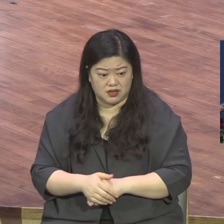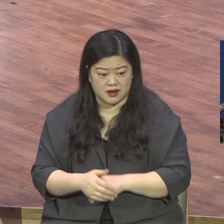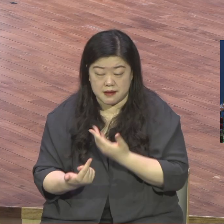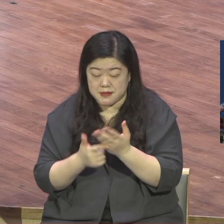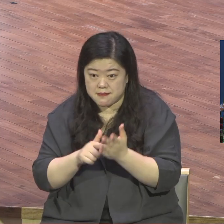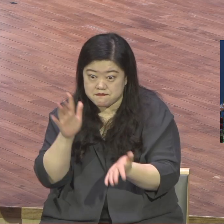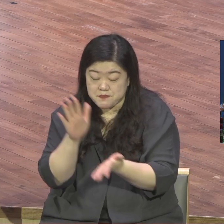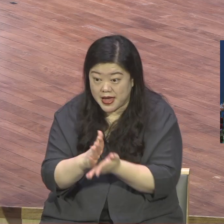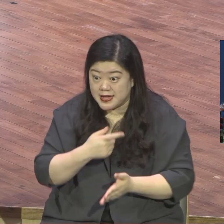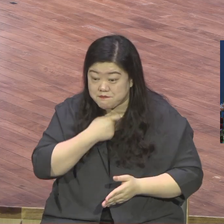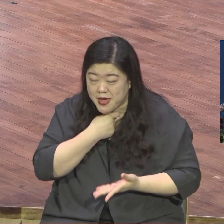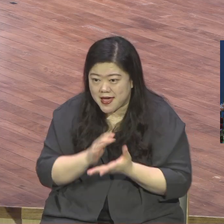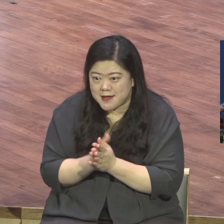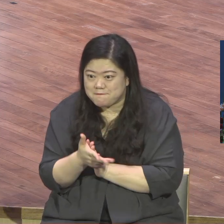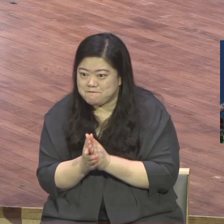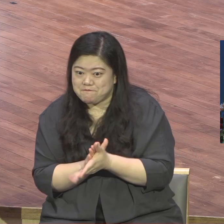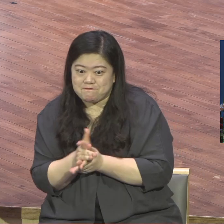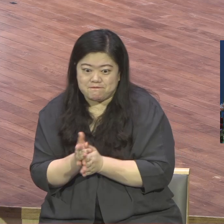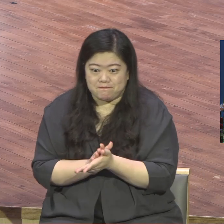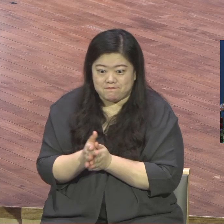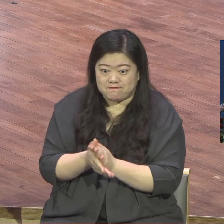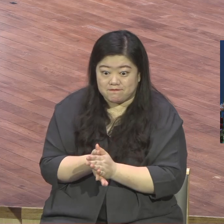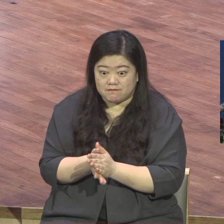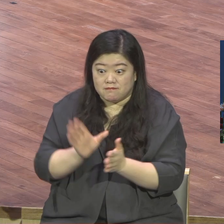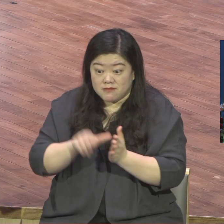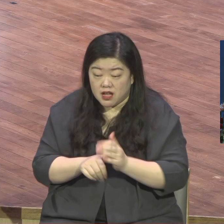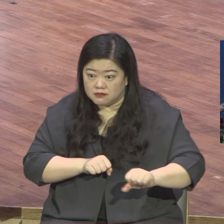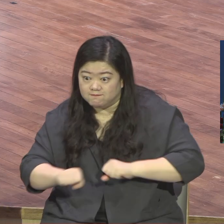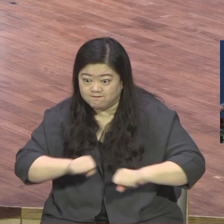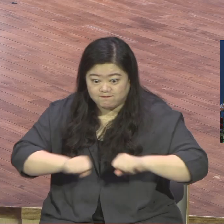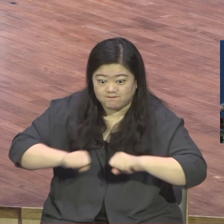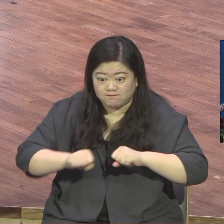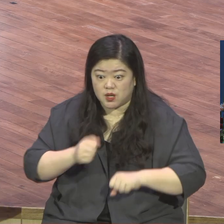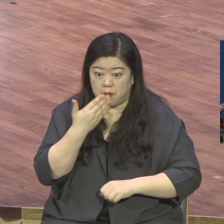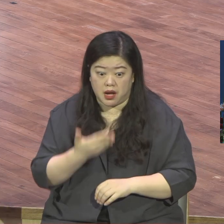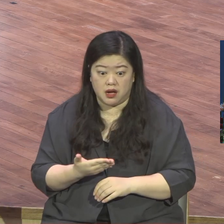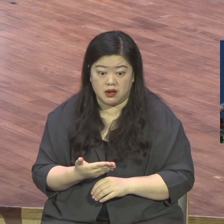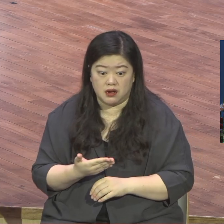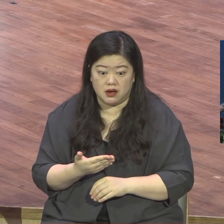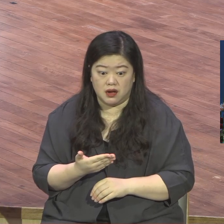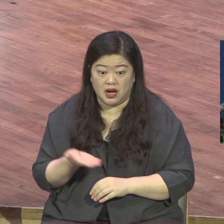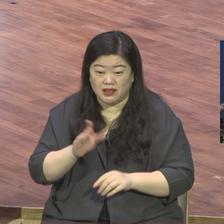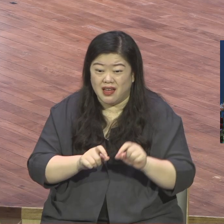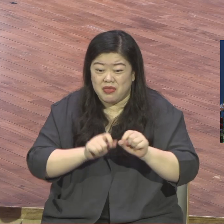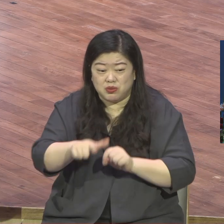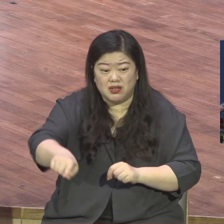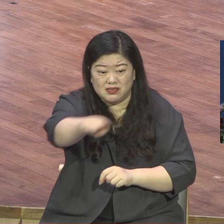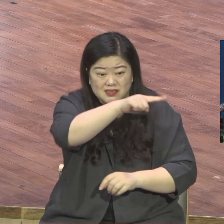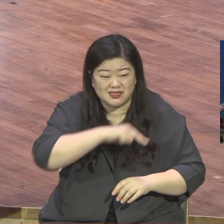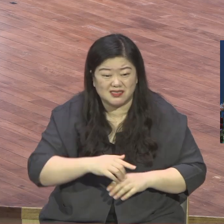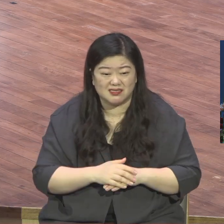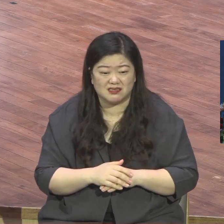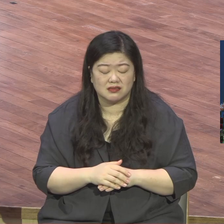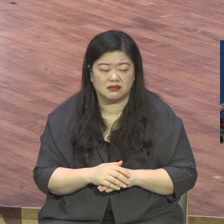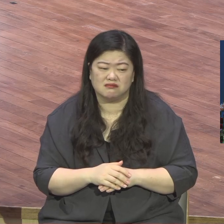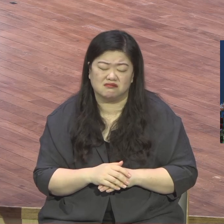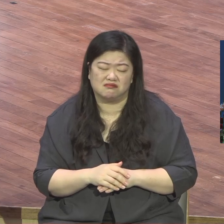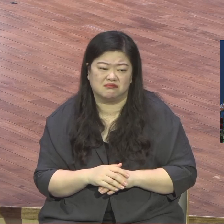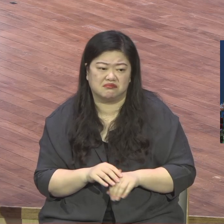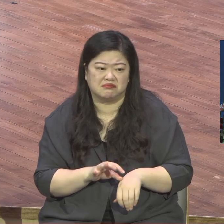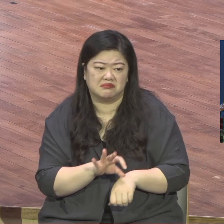가지고 있는데 잠자고 있다는 것입니다. 잠자고 있어요. 그 열정을 깨우는 그때가